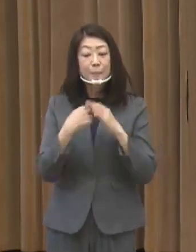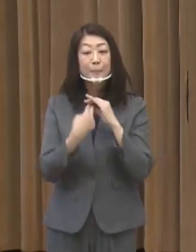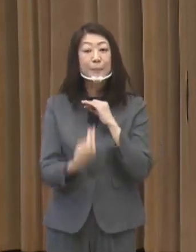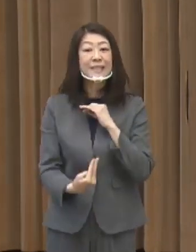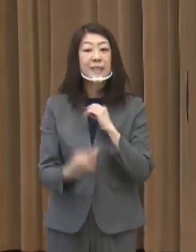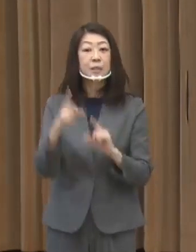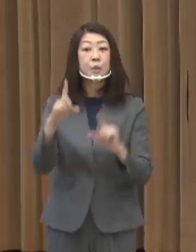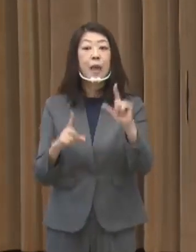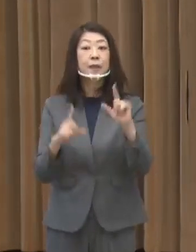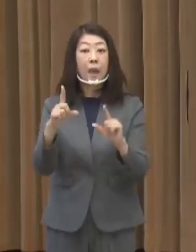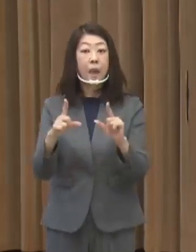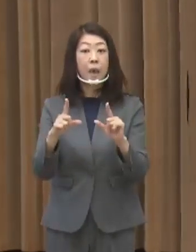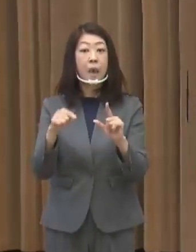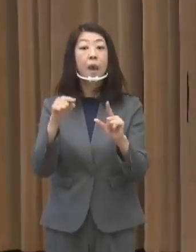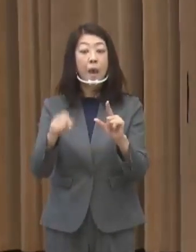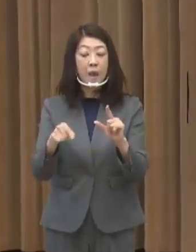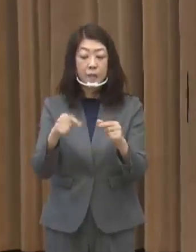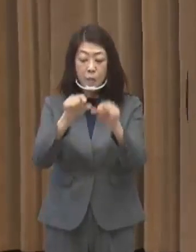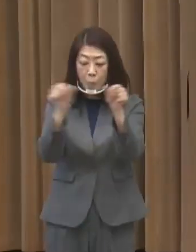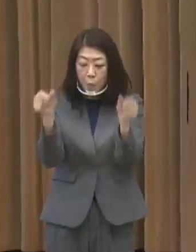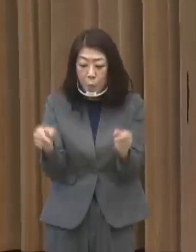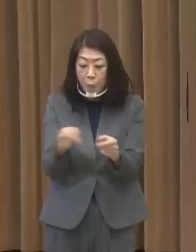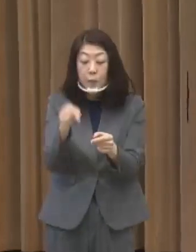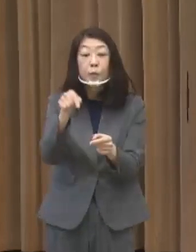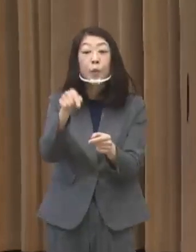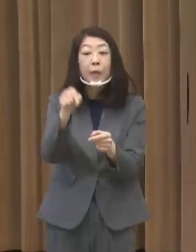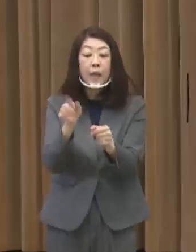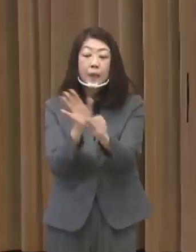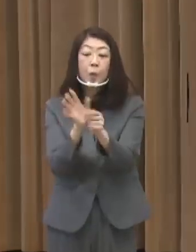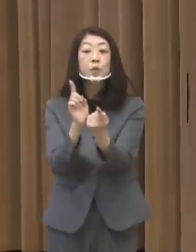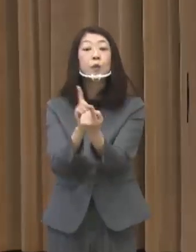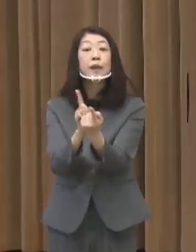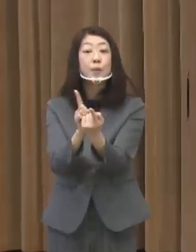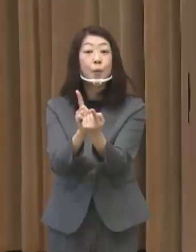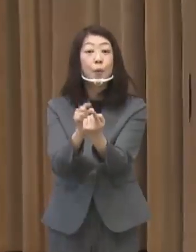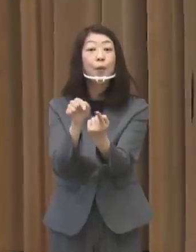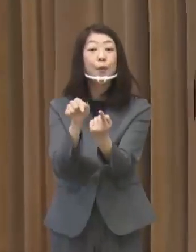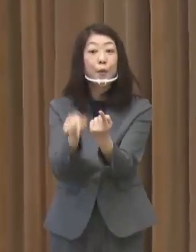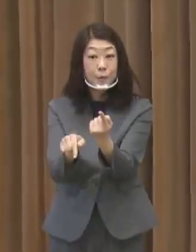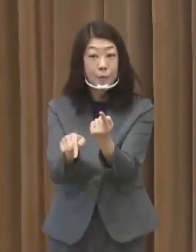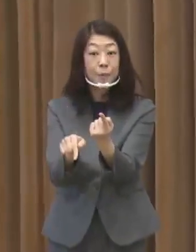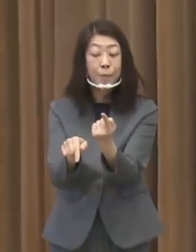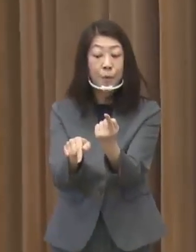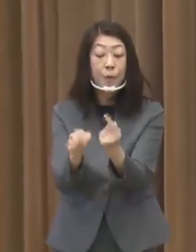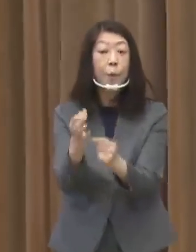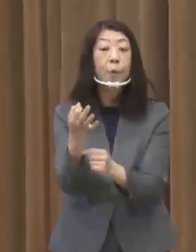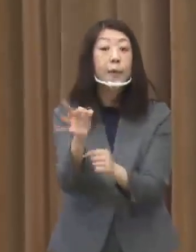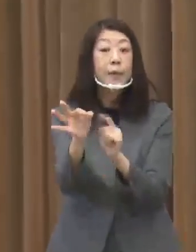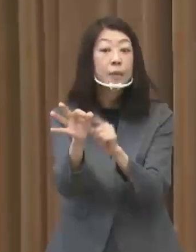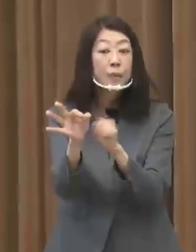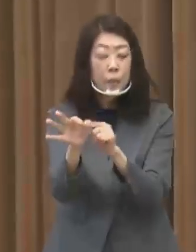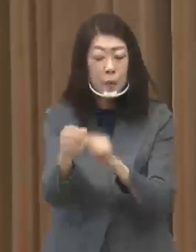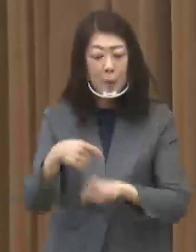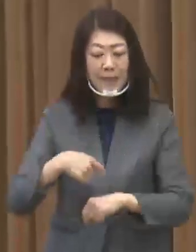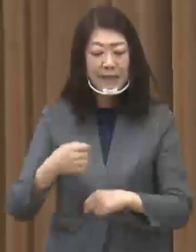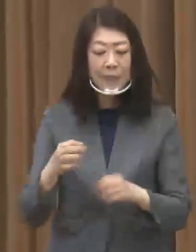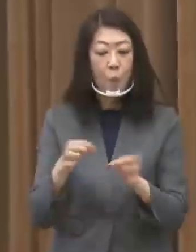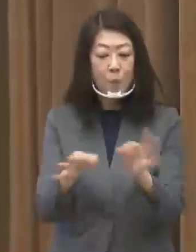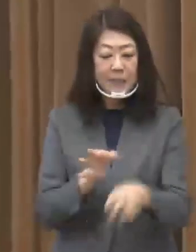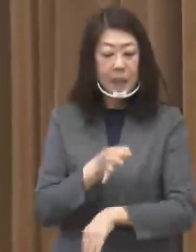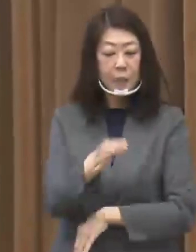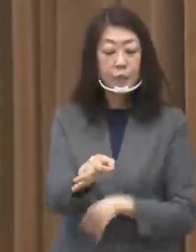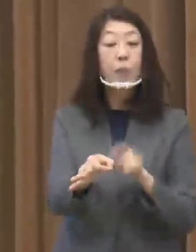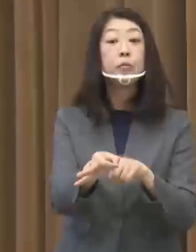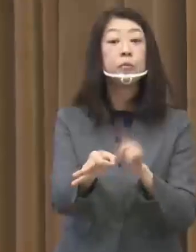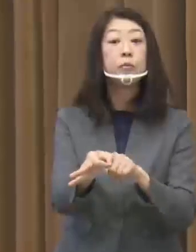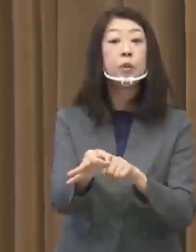スク分に枠において補助対象とされている感染防止対策費の事業者負担分について、